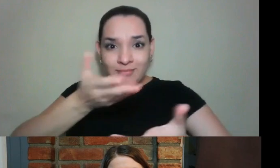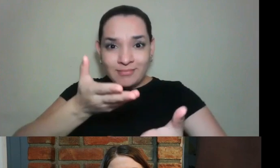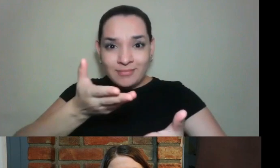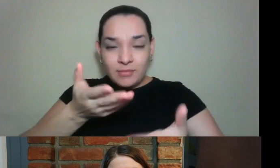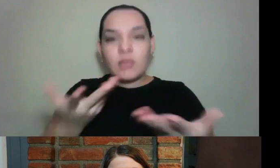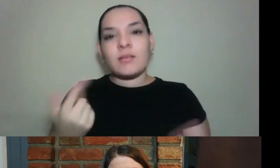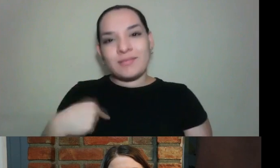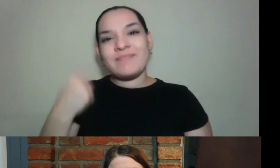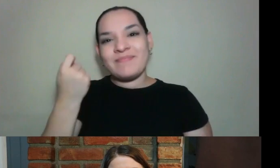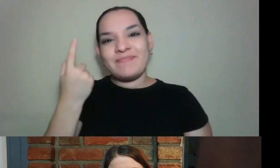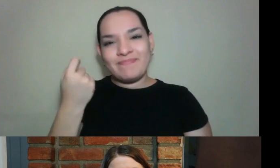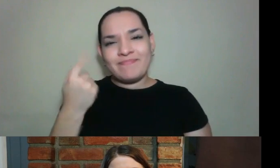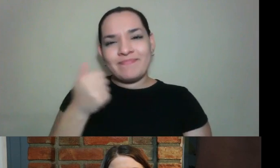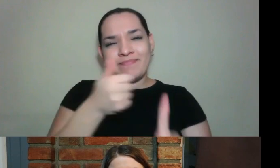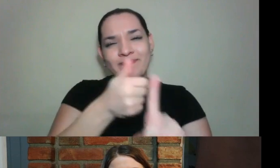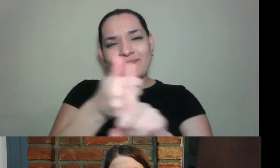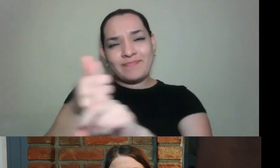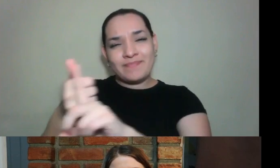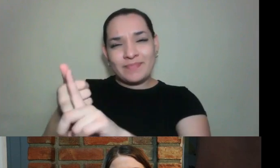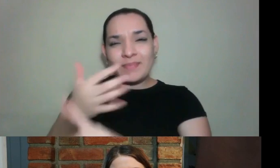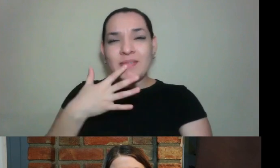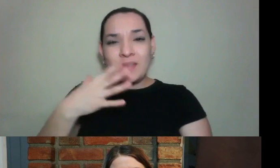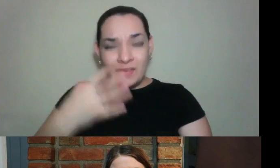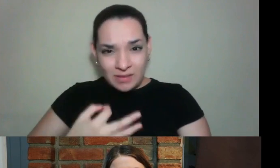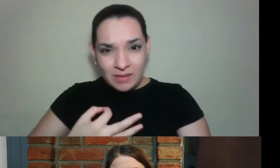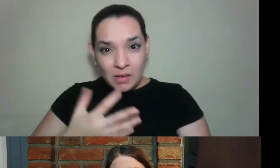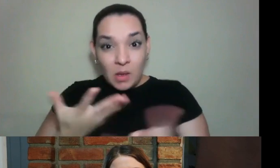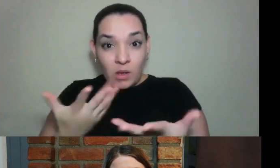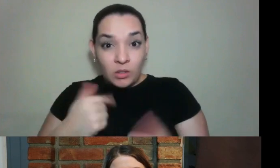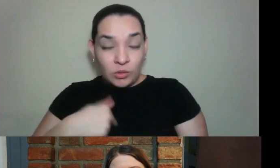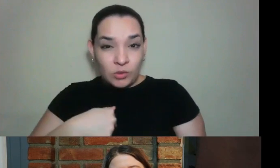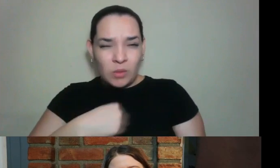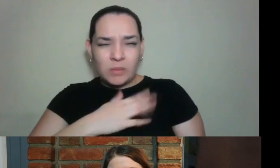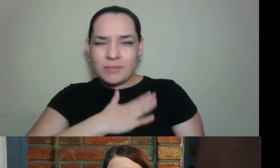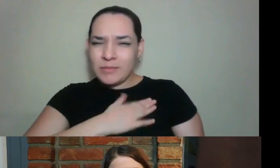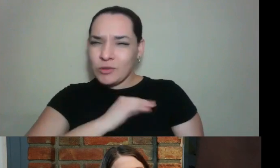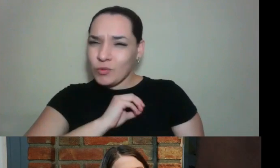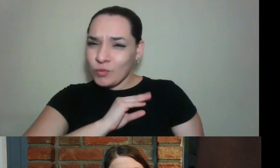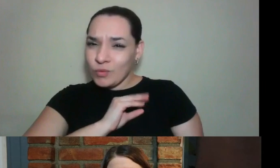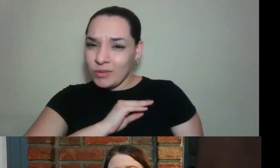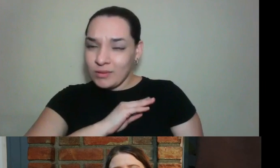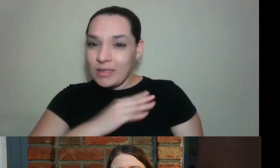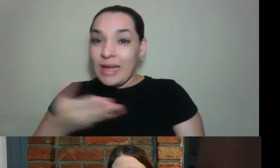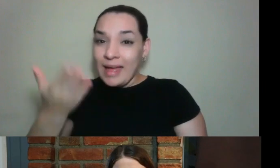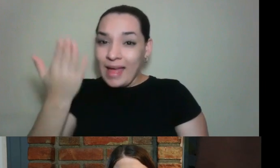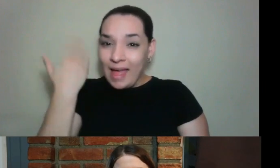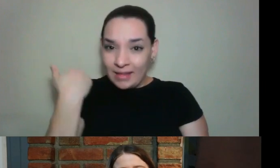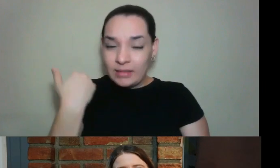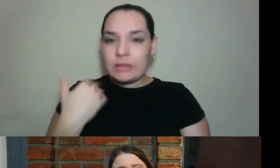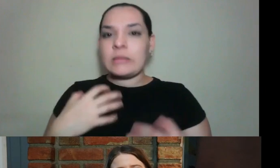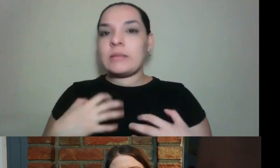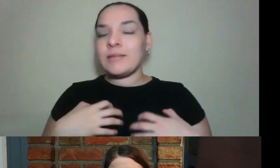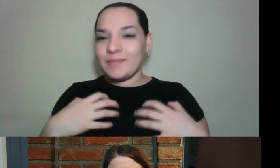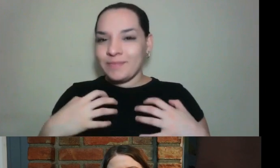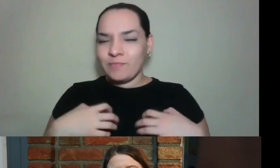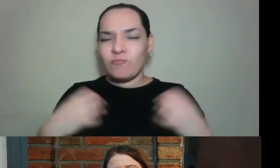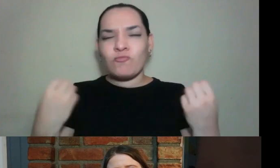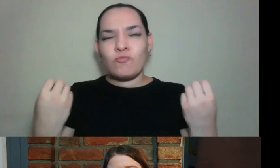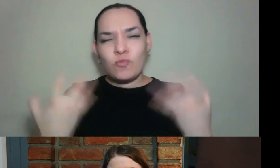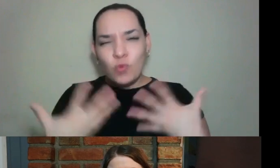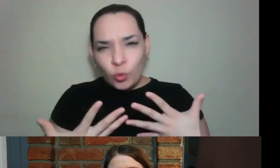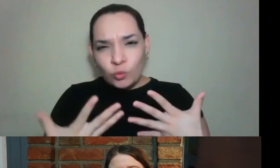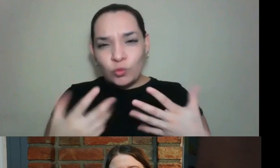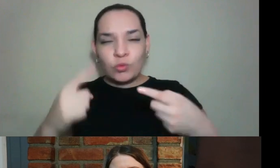les puedo decir que los comprendo realmente de corazón, porque yo también he tenido que